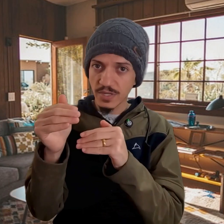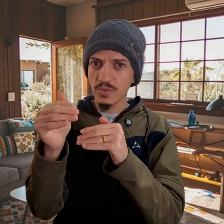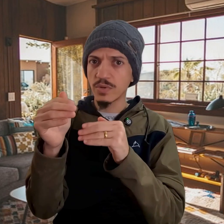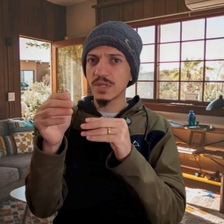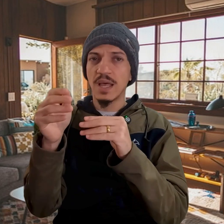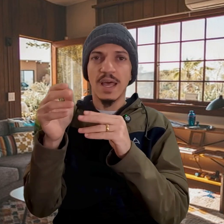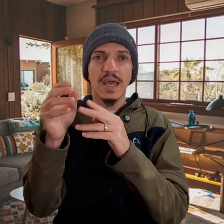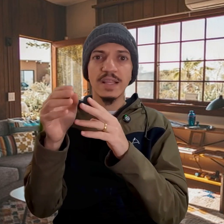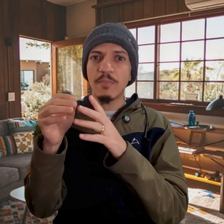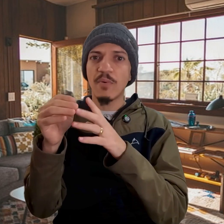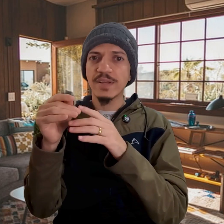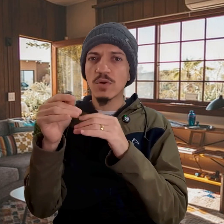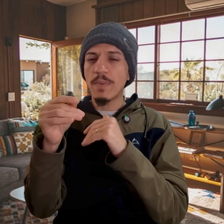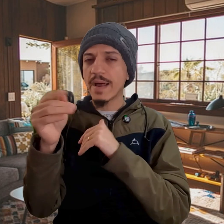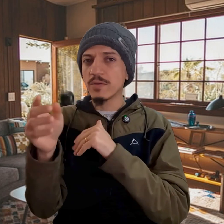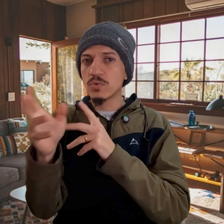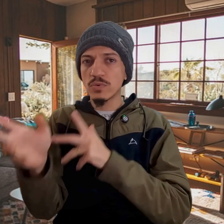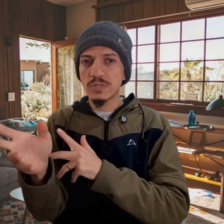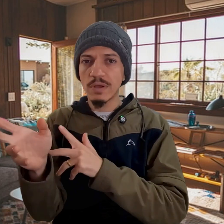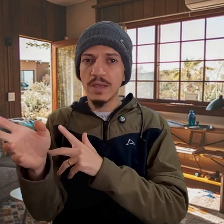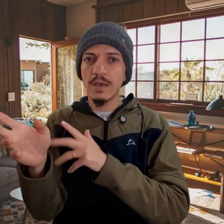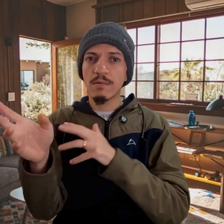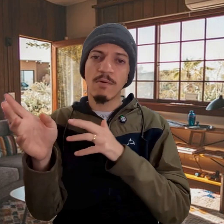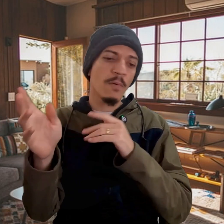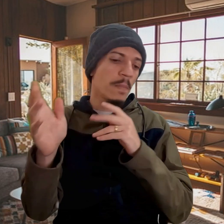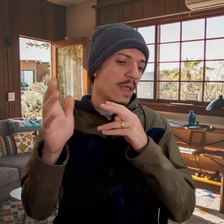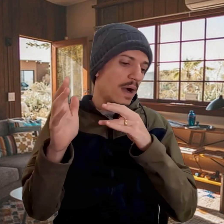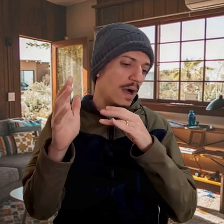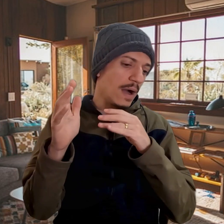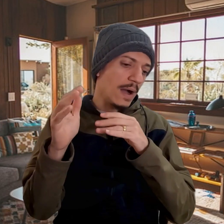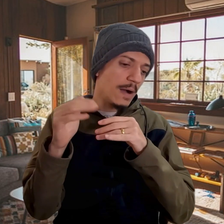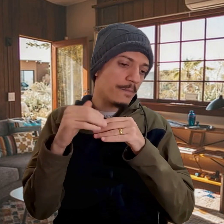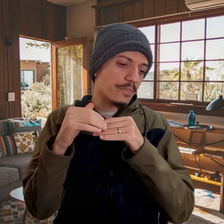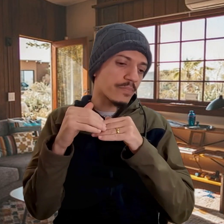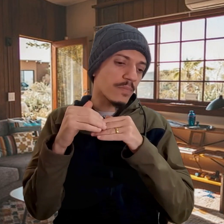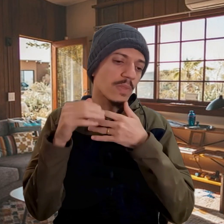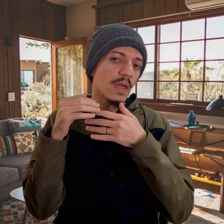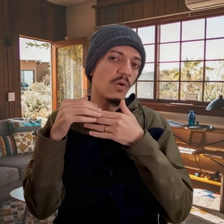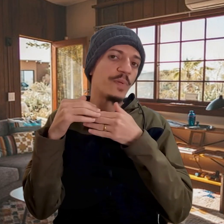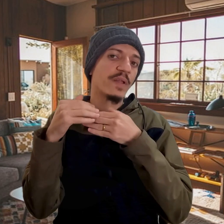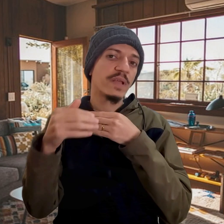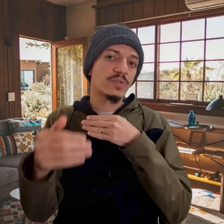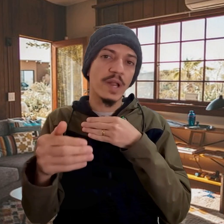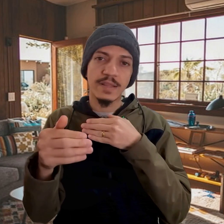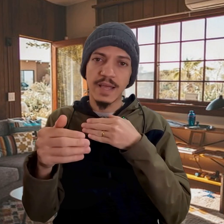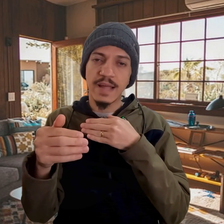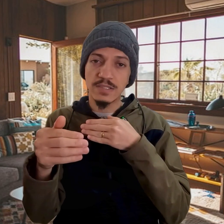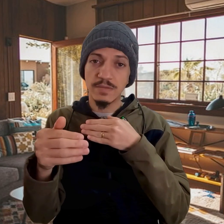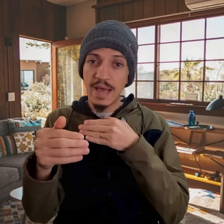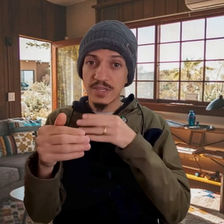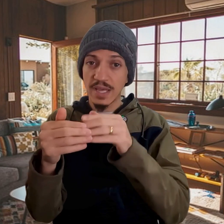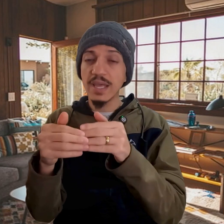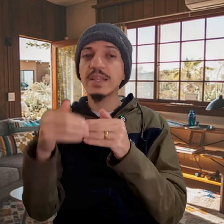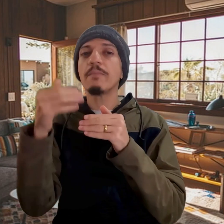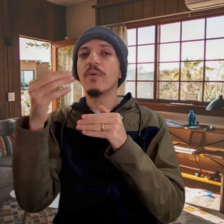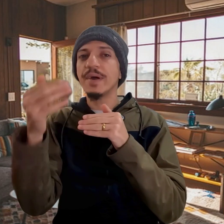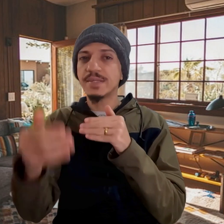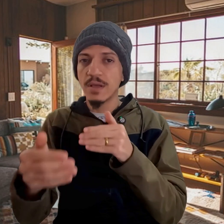Jesus, e depois comparando tudo isso aí com o período da história até a Idade Média e depois com